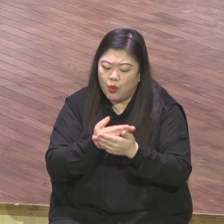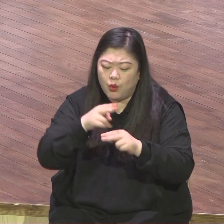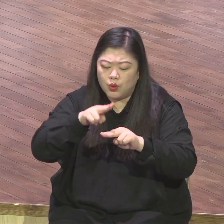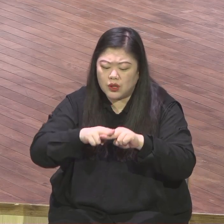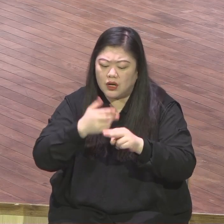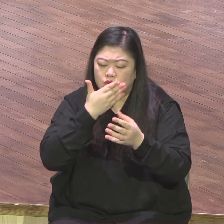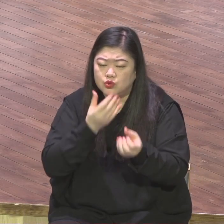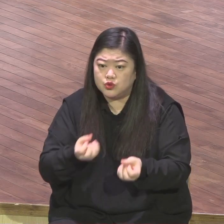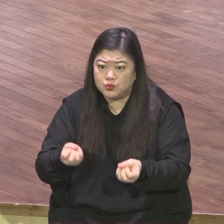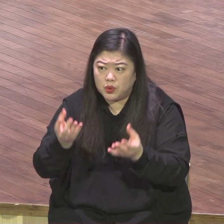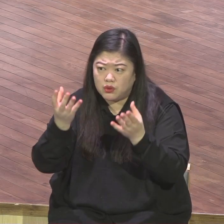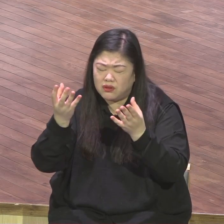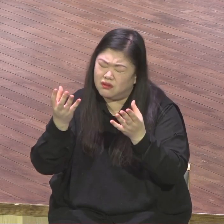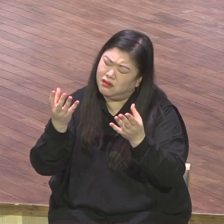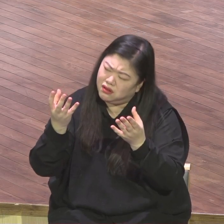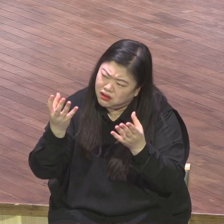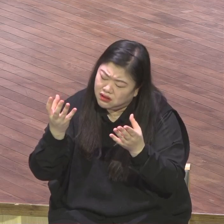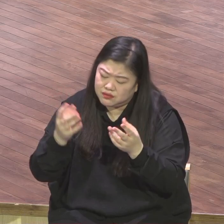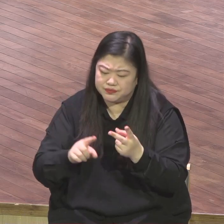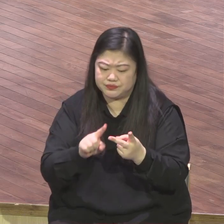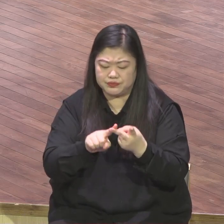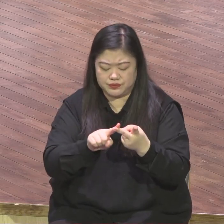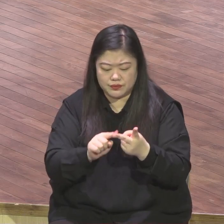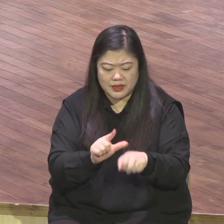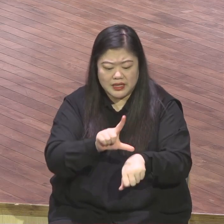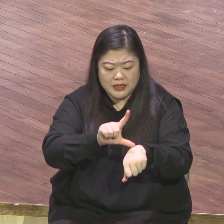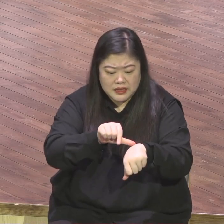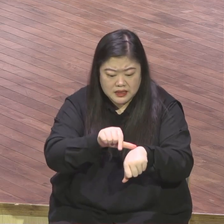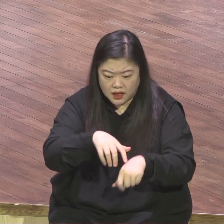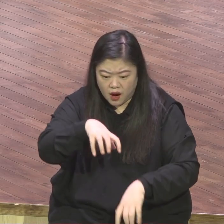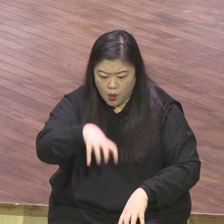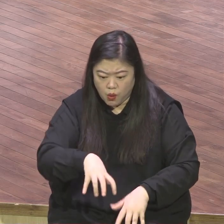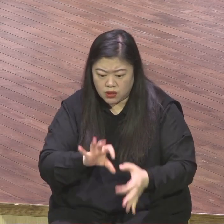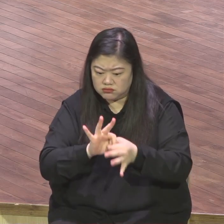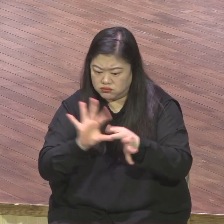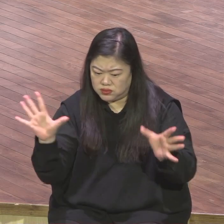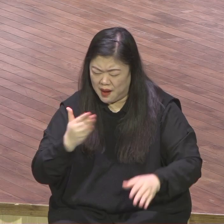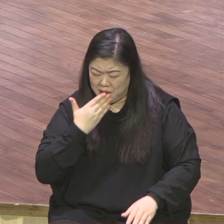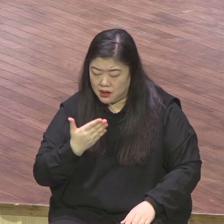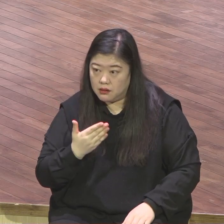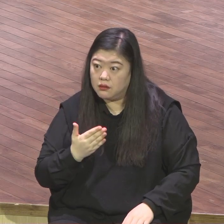없는 시공간의 초월. 이건 믿음이 아니구나. 체험할 수가 없는 거예요.